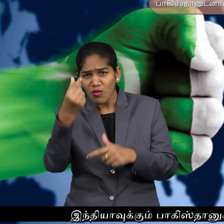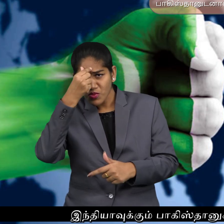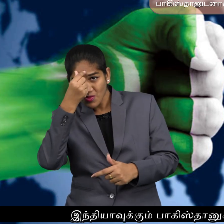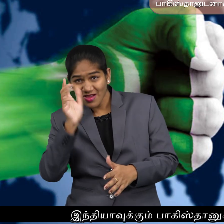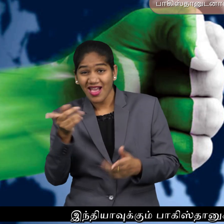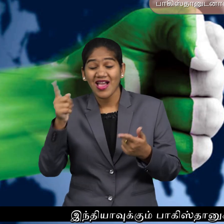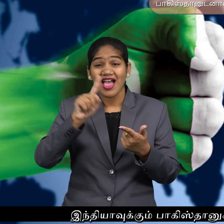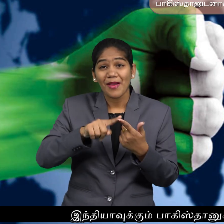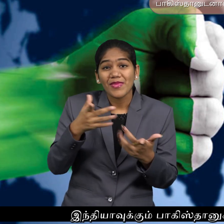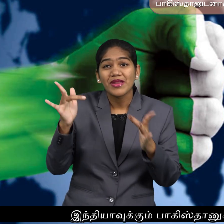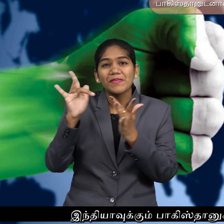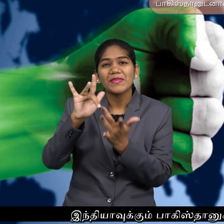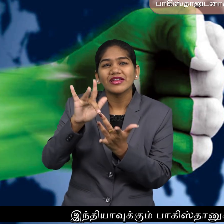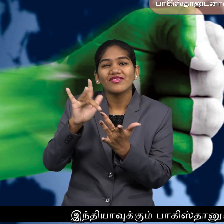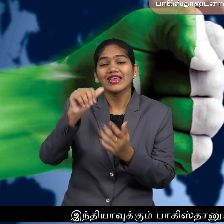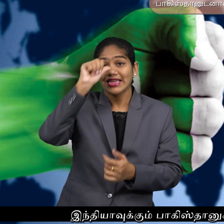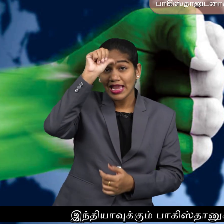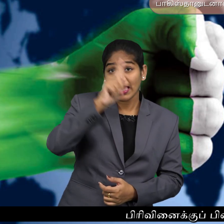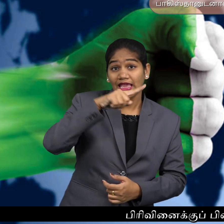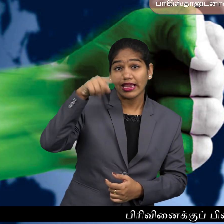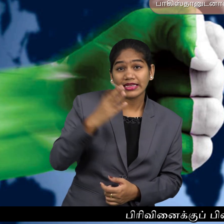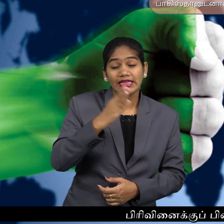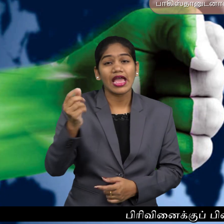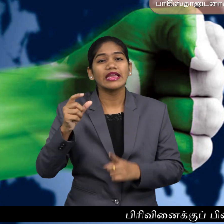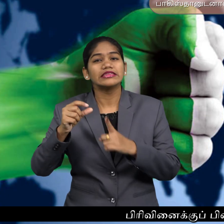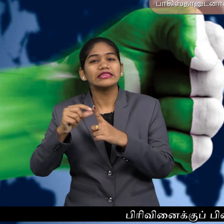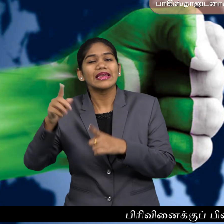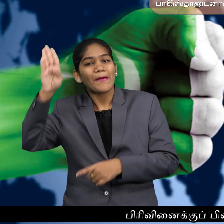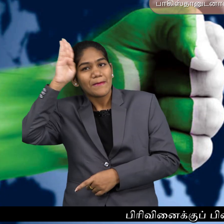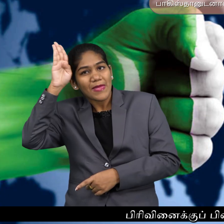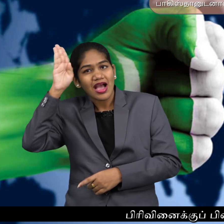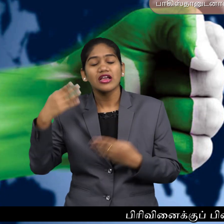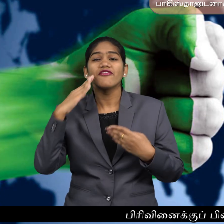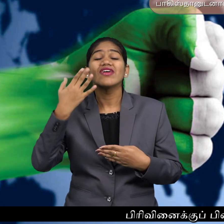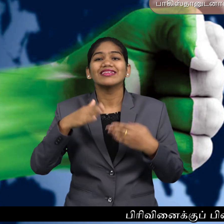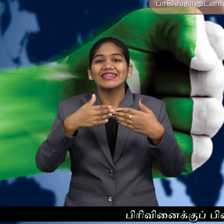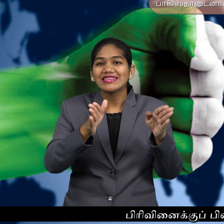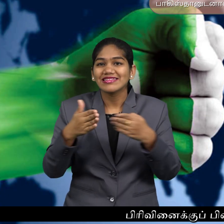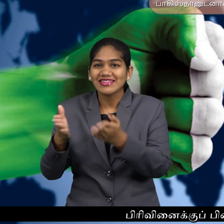இந்தியாவுக்கும் பாகிஸ்தானுக்கும் இடையேயான மோதல்கள் பிரிவினைக்குப் பின்னர் தொடர்கின்றன.